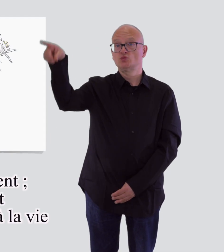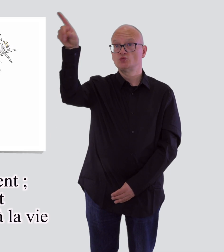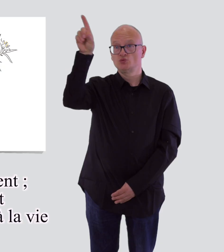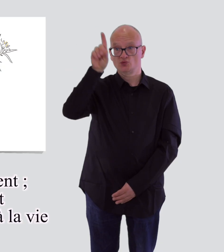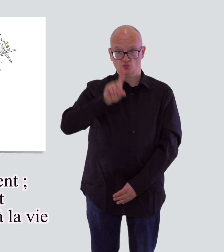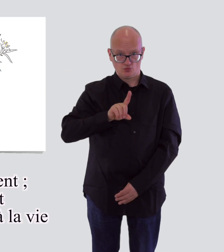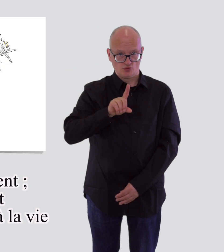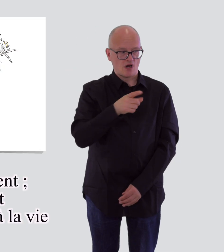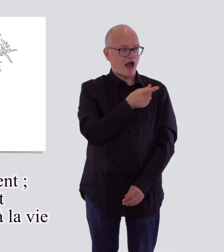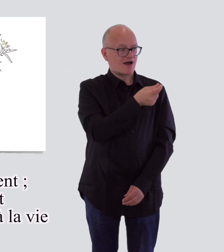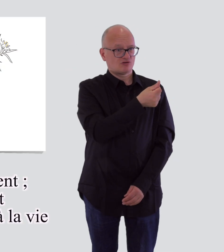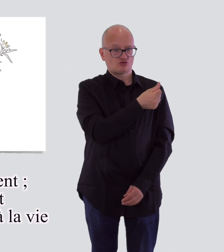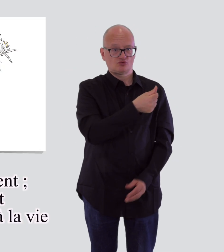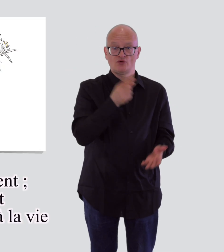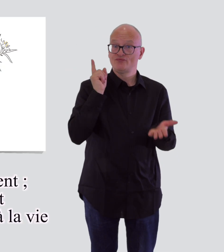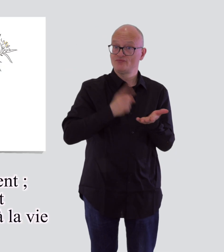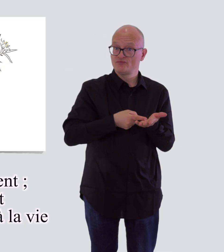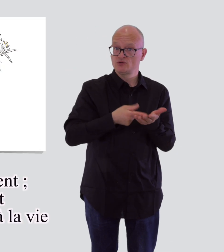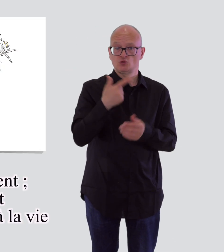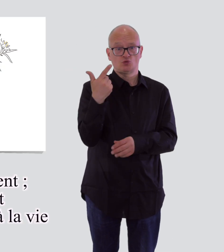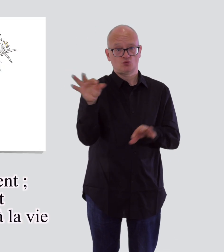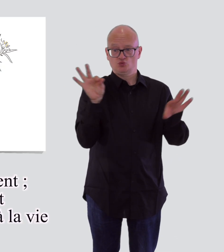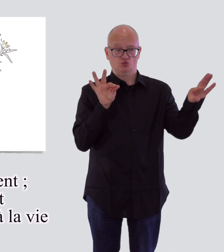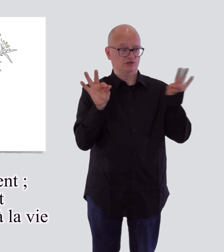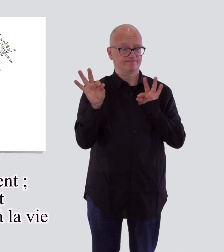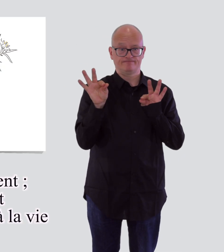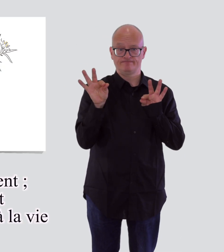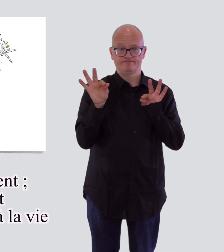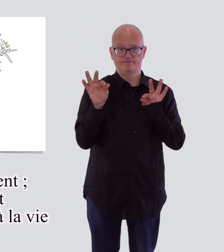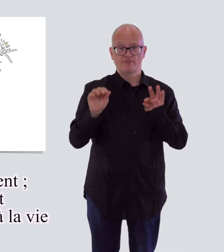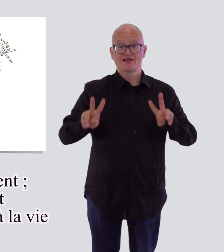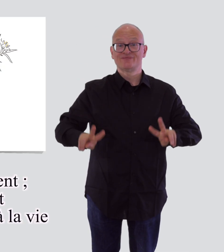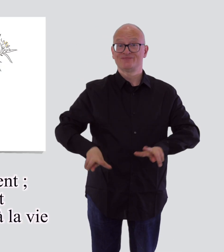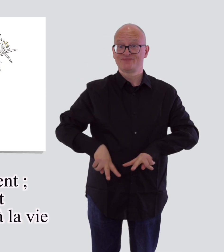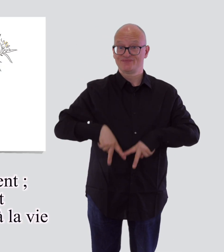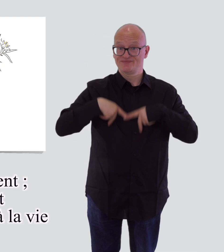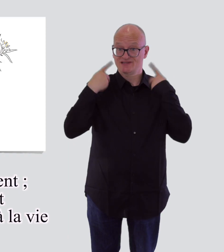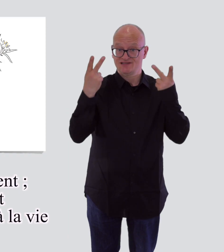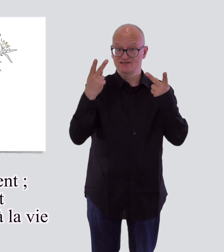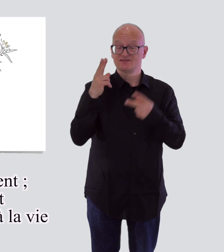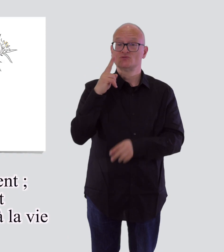Il faut choisir entre Dieu et l'argent. Dieu donne tout ce qui est nécessaire à la vie.